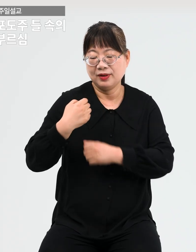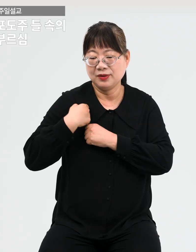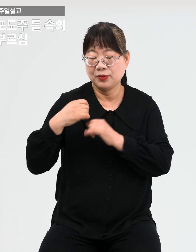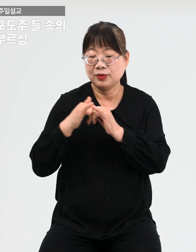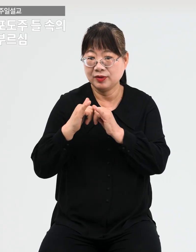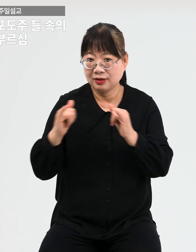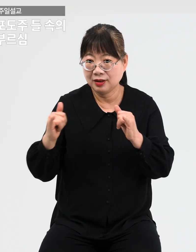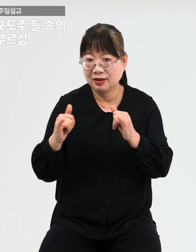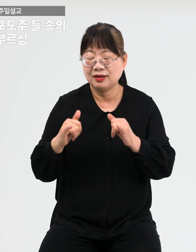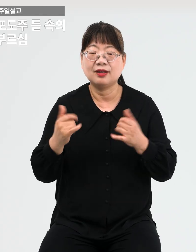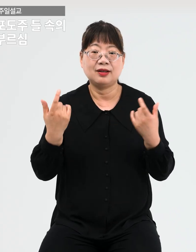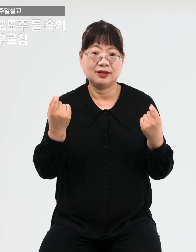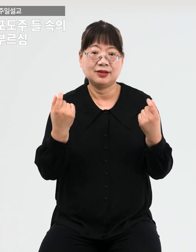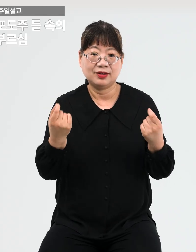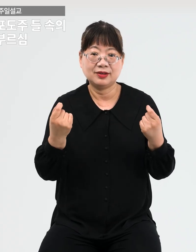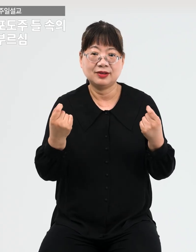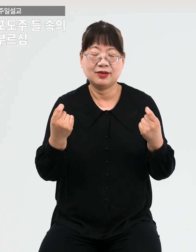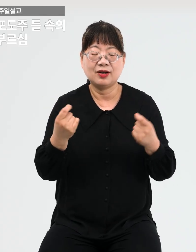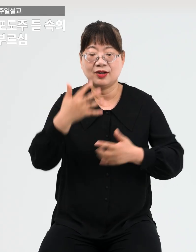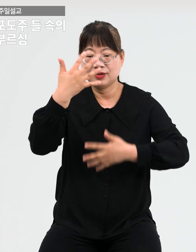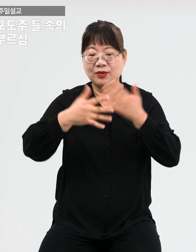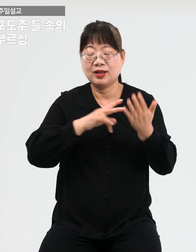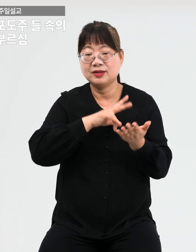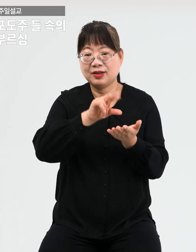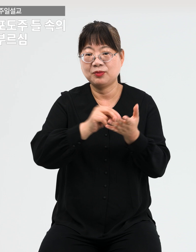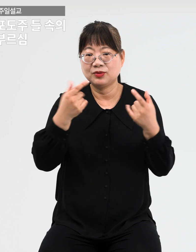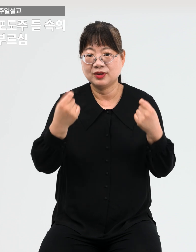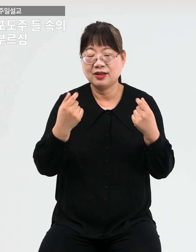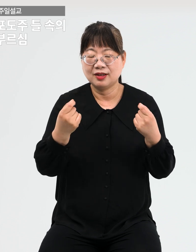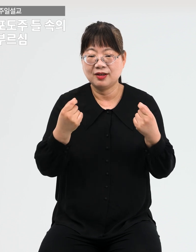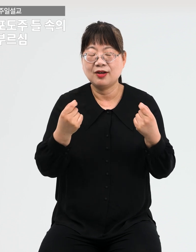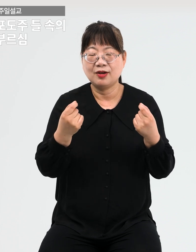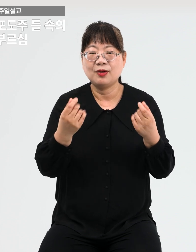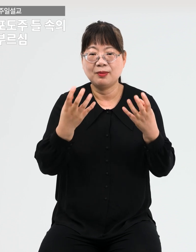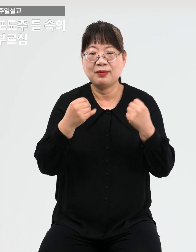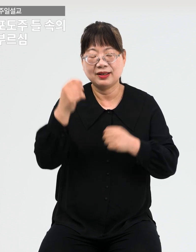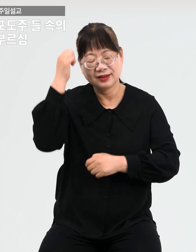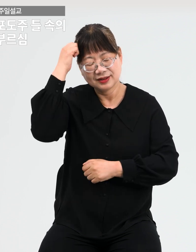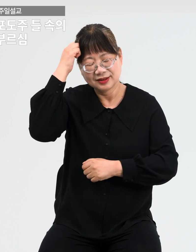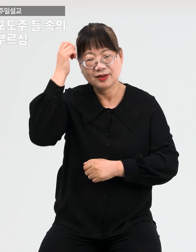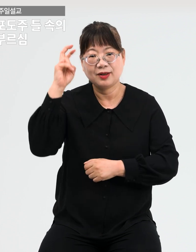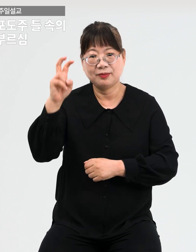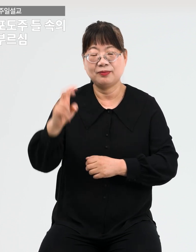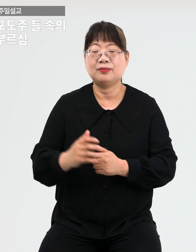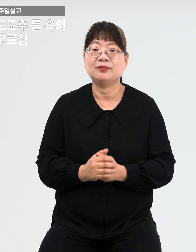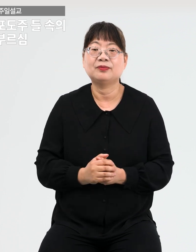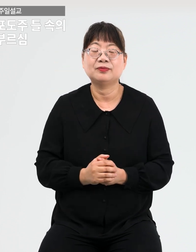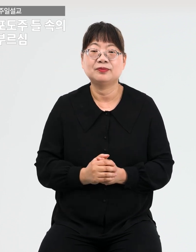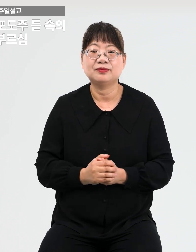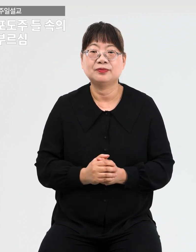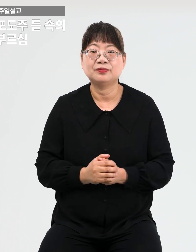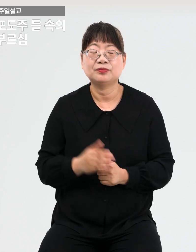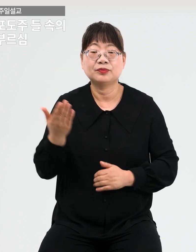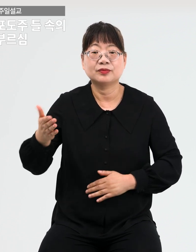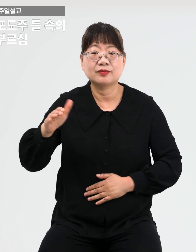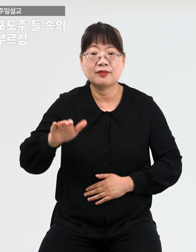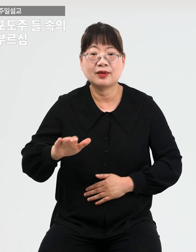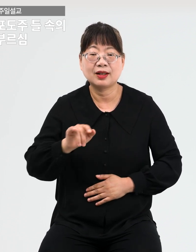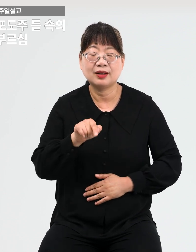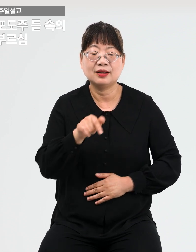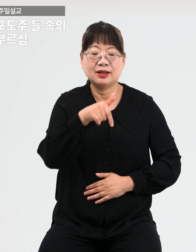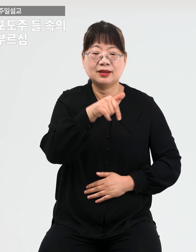300용사 뭐 이렇게 영화 제목처럼 많이 각인되어 있습니다. 그런데